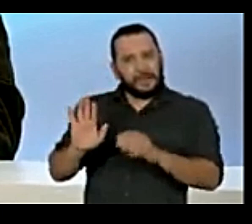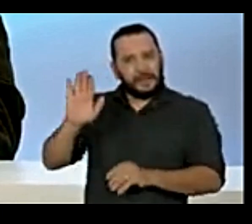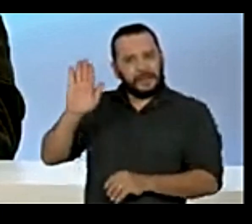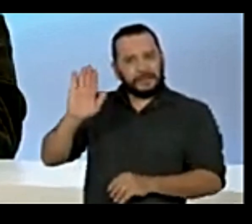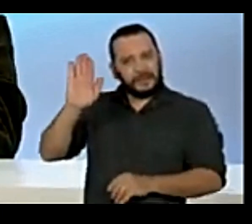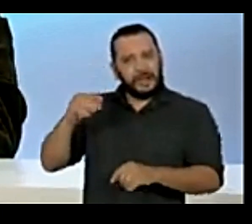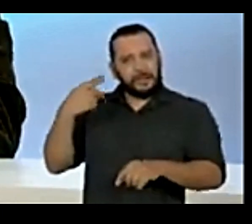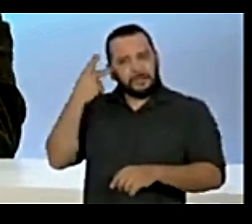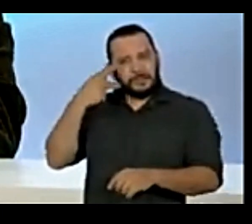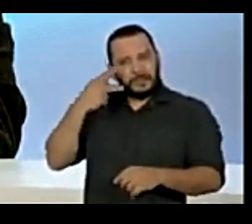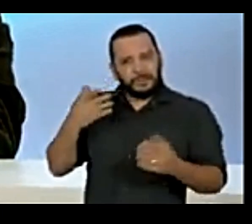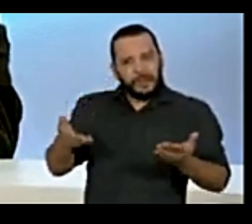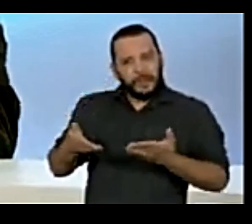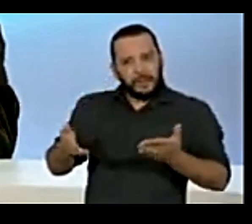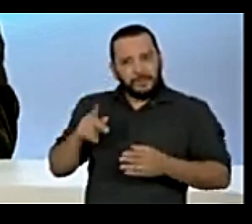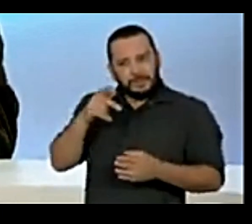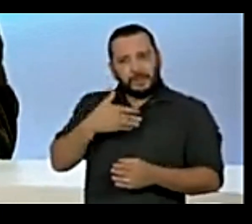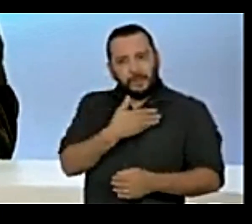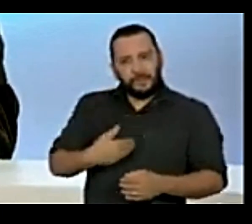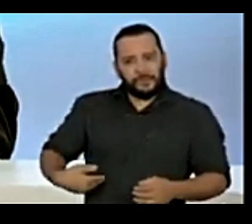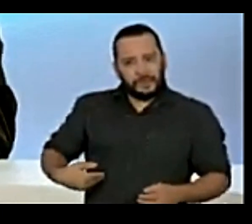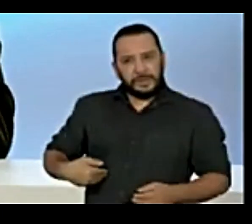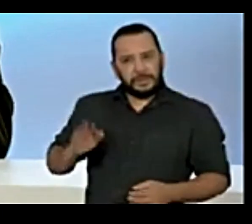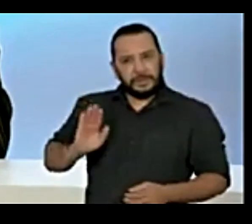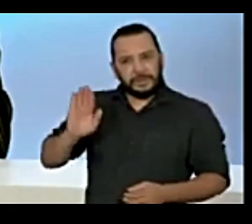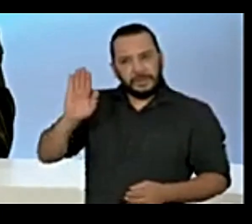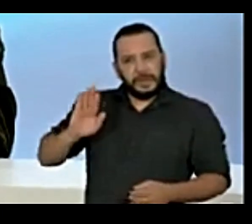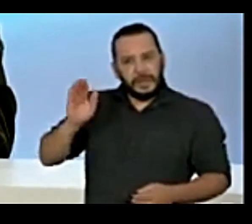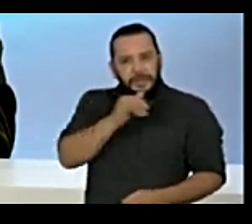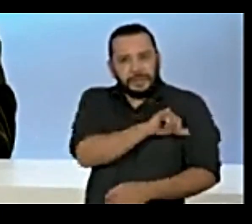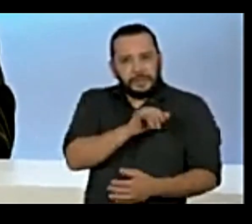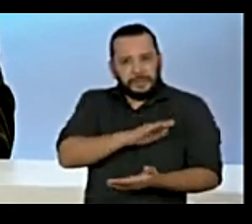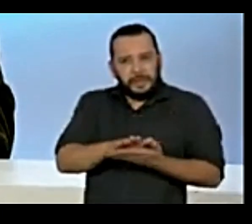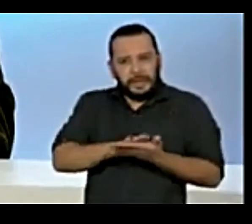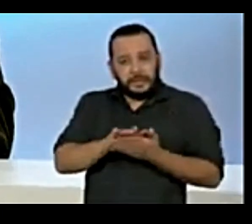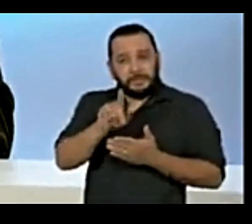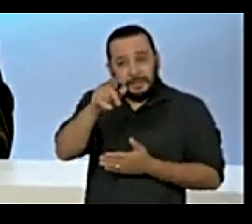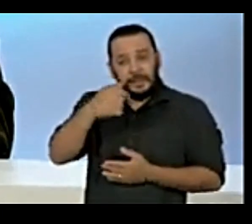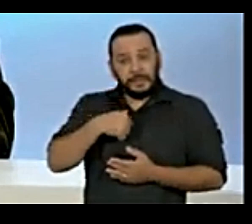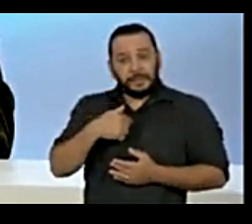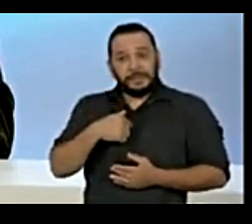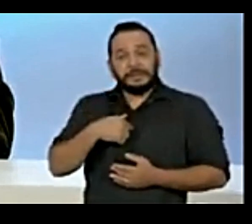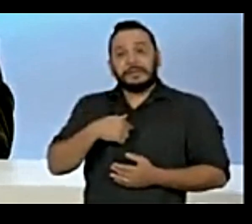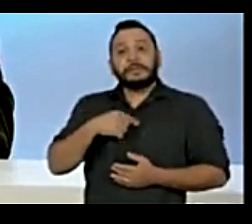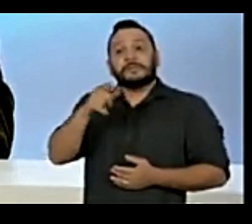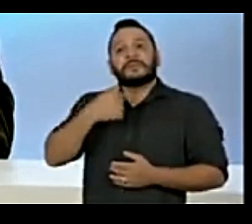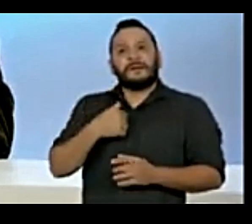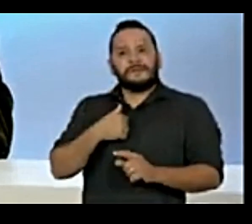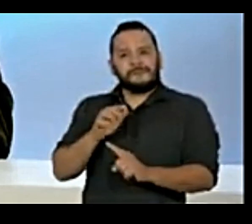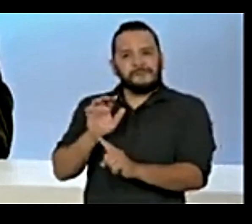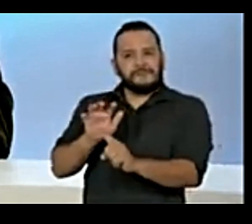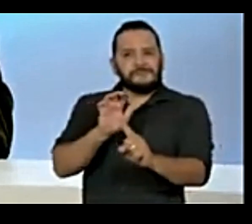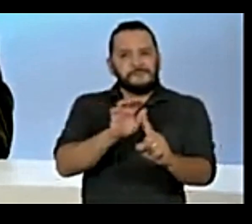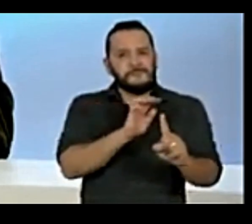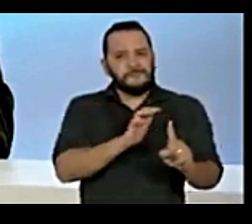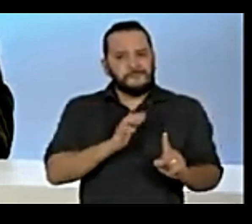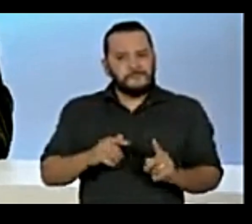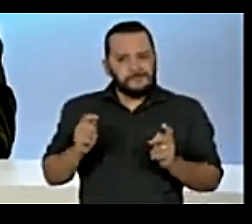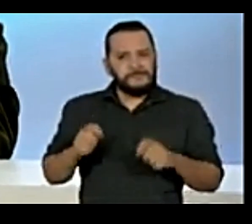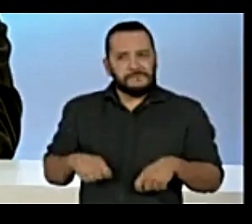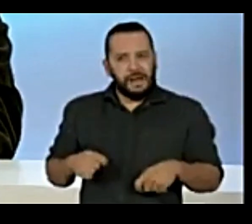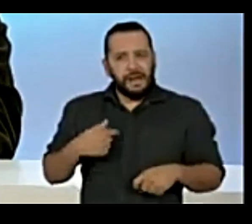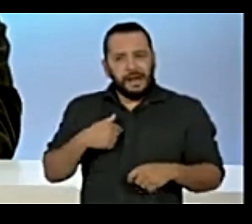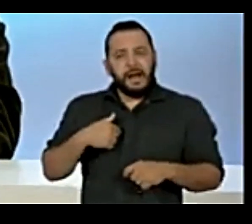e não vai se lançar ao governo do Rio de Janeiro, nada. Mas você aceitaria doar esse teu prestígio e a tua influência